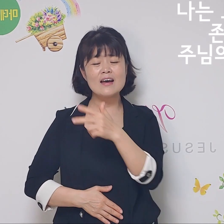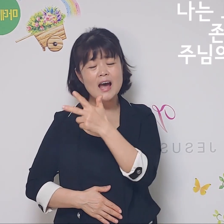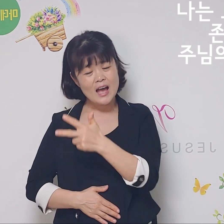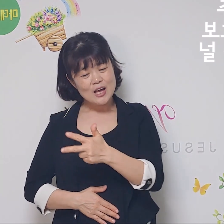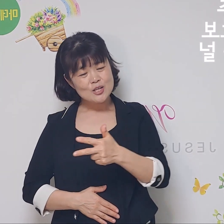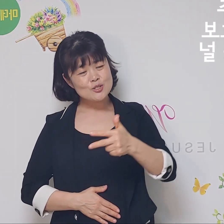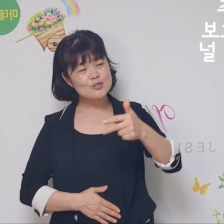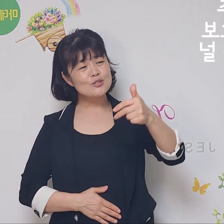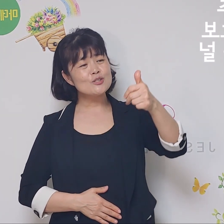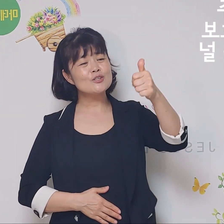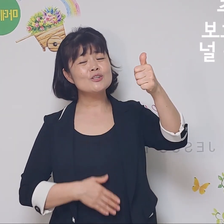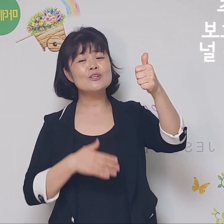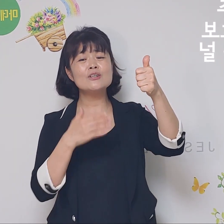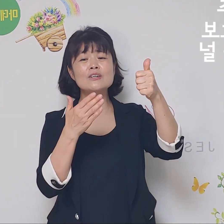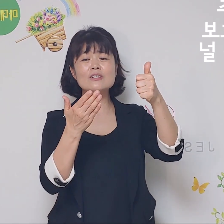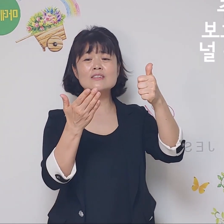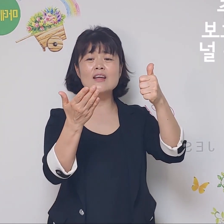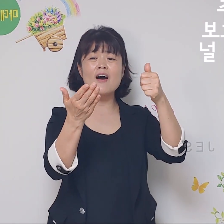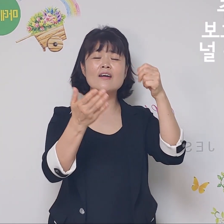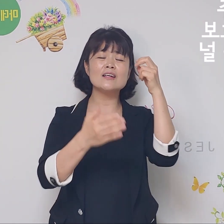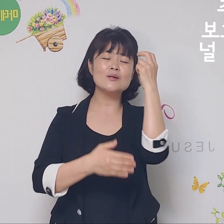자녀라. 주 너를